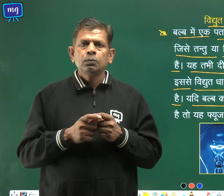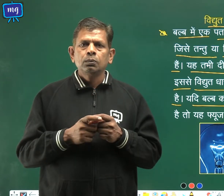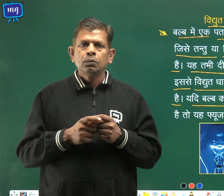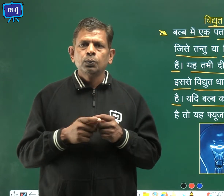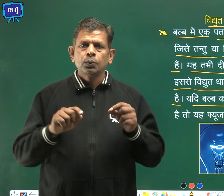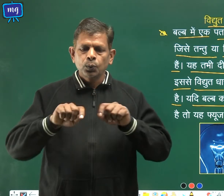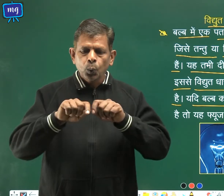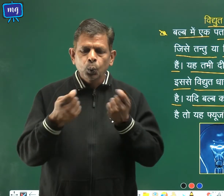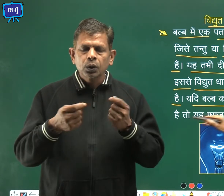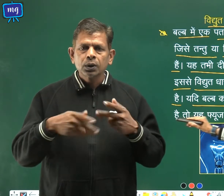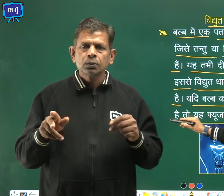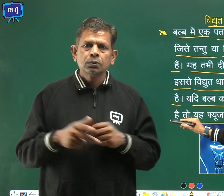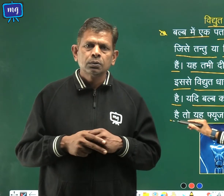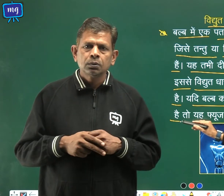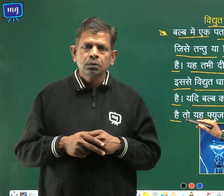टूट जाता है तो